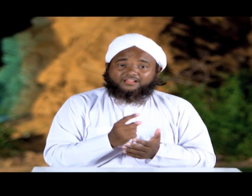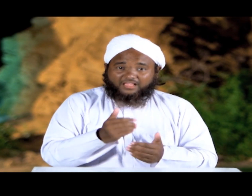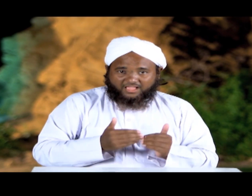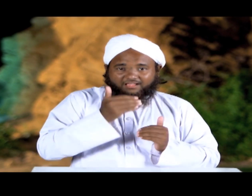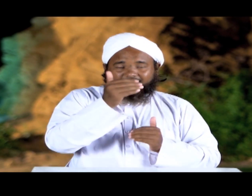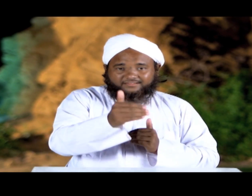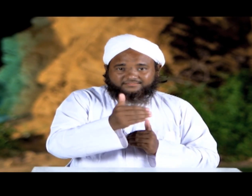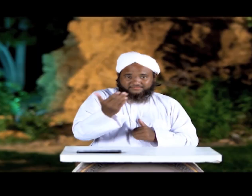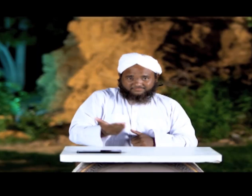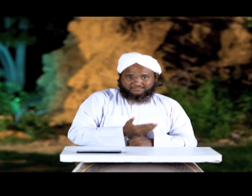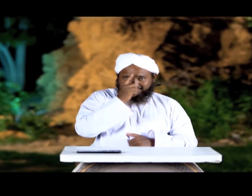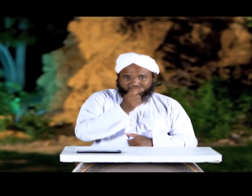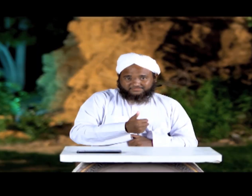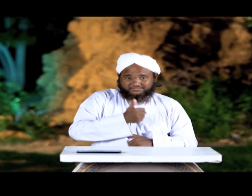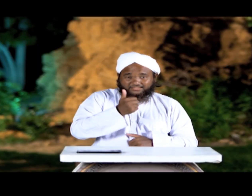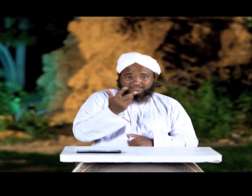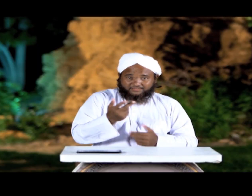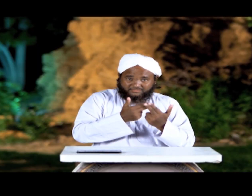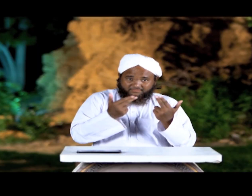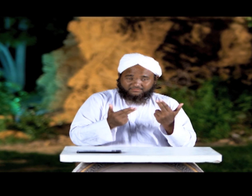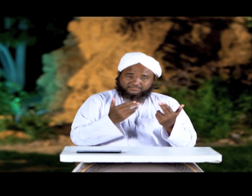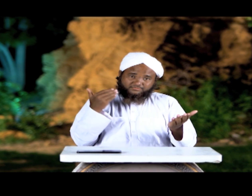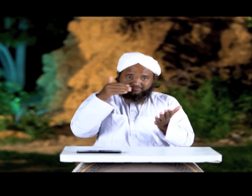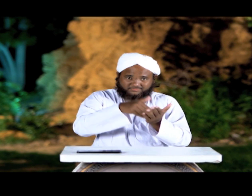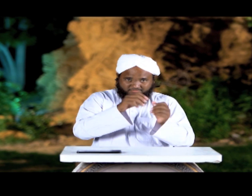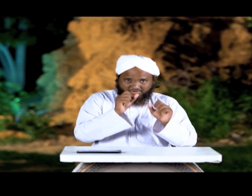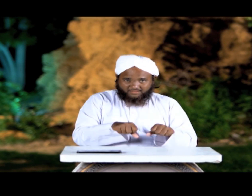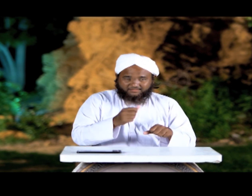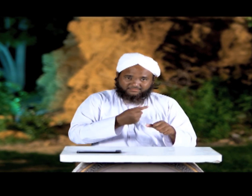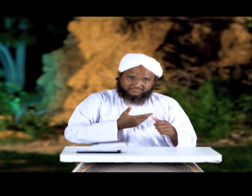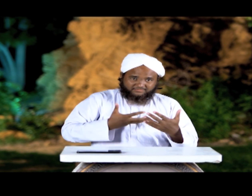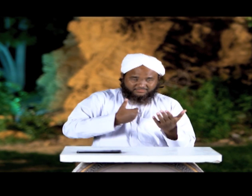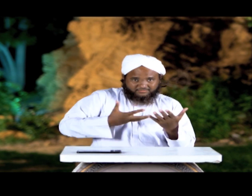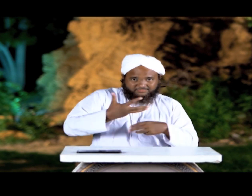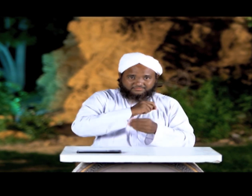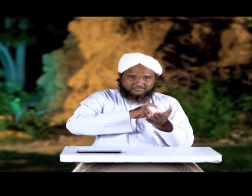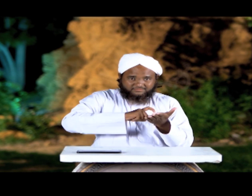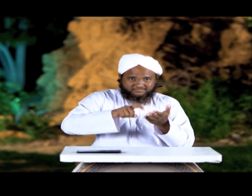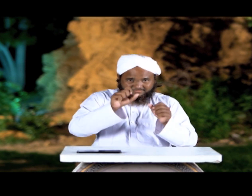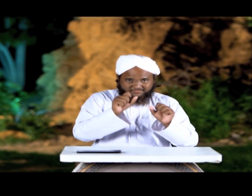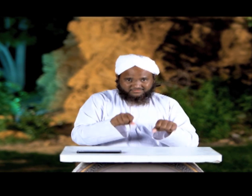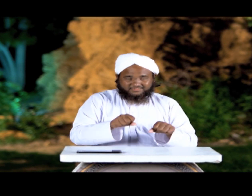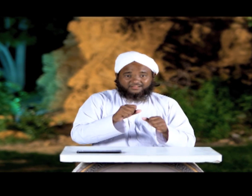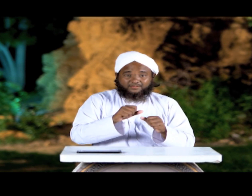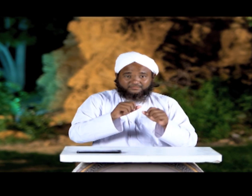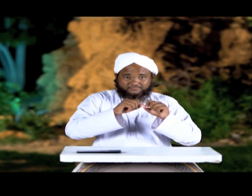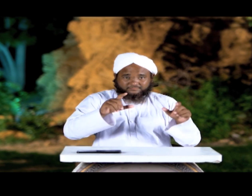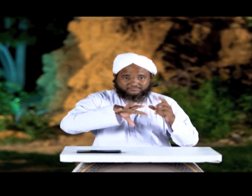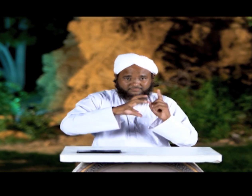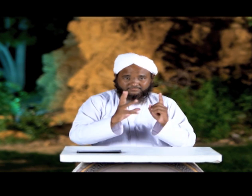انشاءاللہ الکریم کسی اور موضوع کے ساتھ دوبارہ حاضر ہوں گے، تب تک کے لیے اجازت دیجیے۔ مدنی چینل دیکھتے رہیے۔ صلو